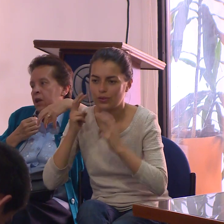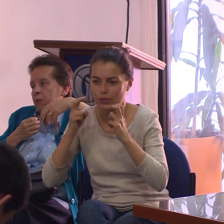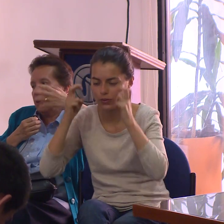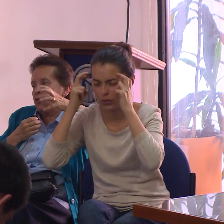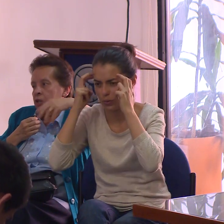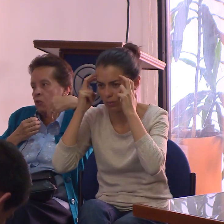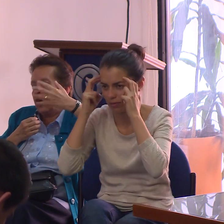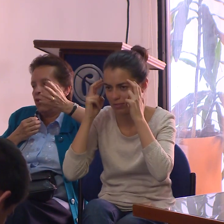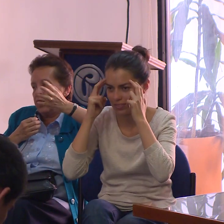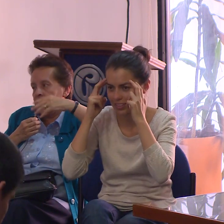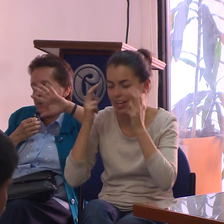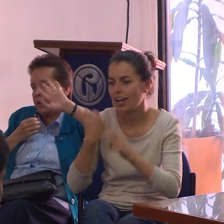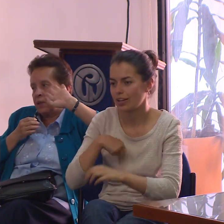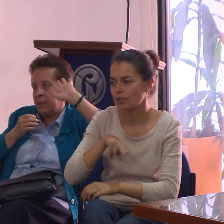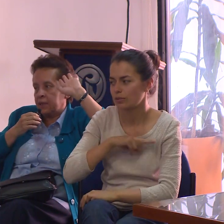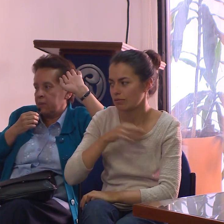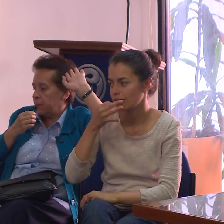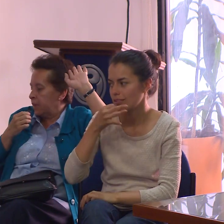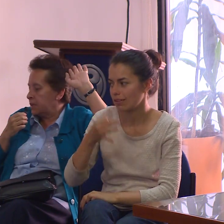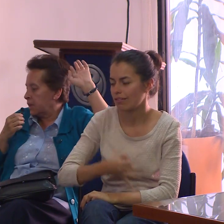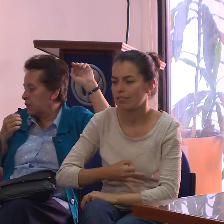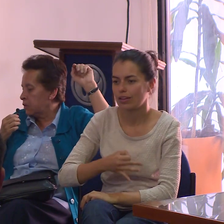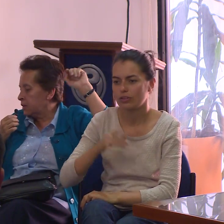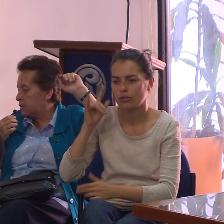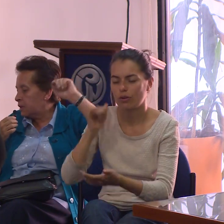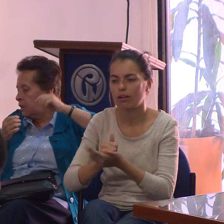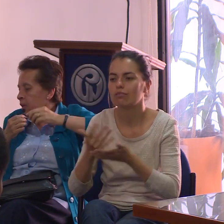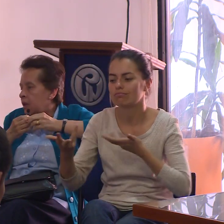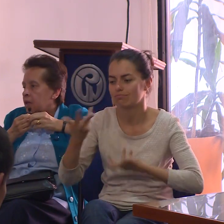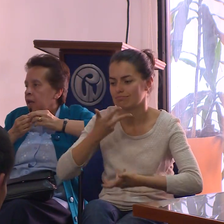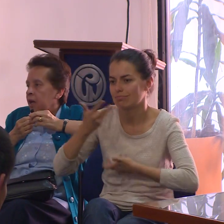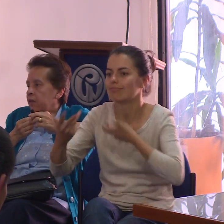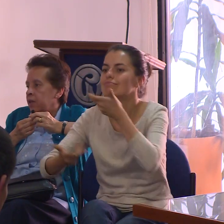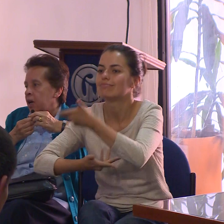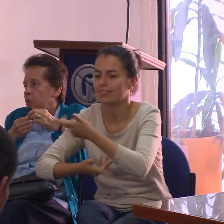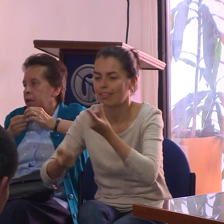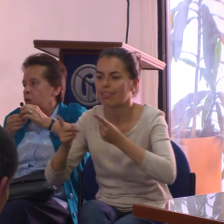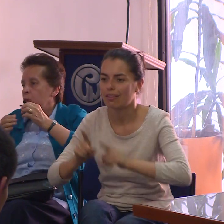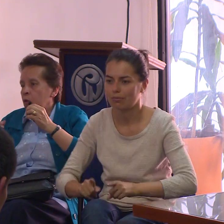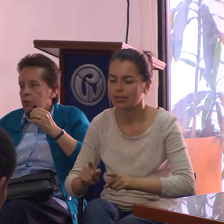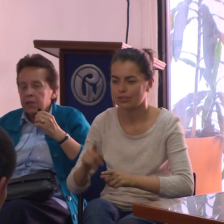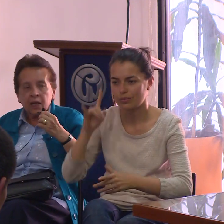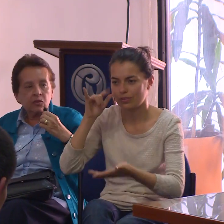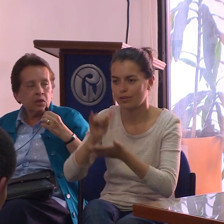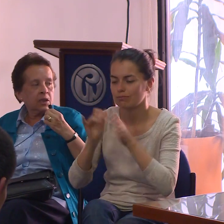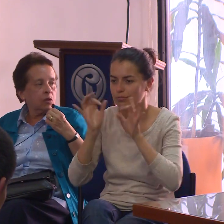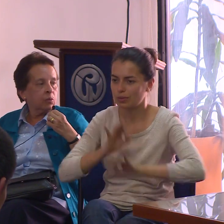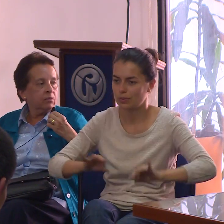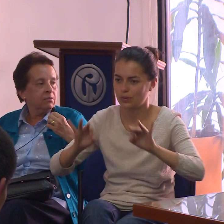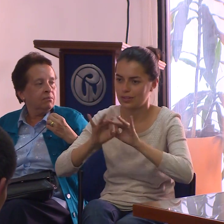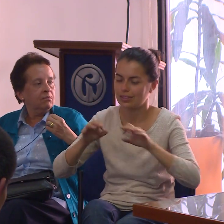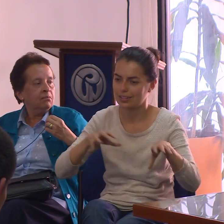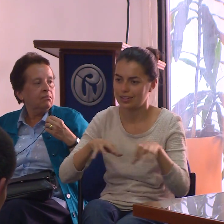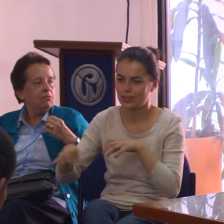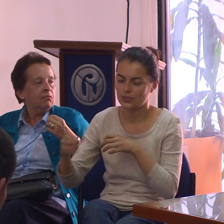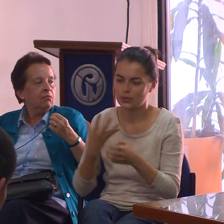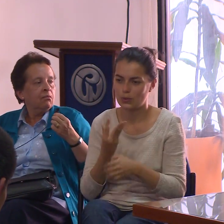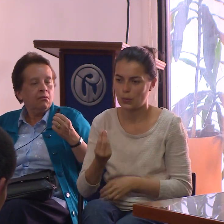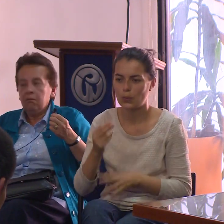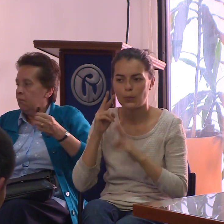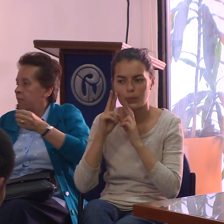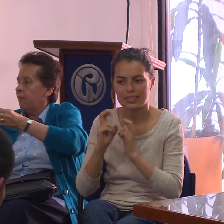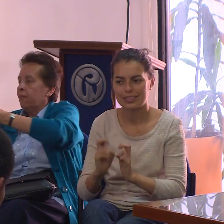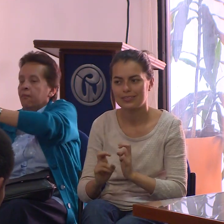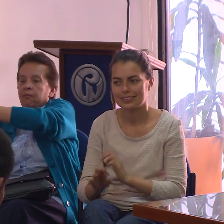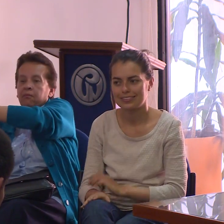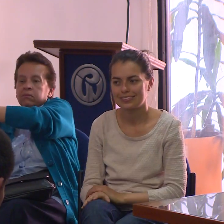decir, hemos encontrado una acogida de parte y parte y me parece que eso es clave, digamos, ahí como en las acciones del grupo.